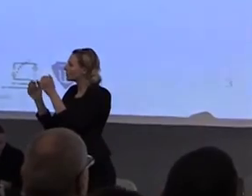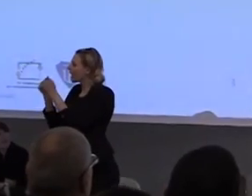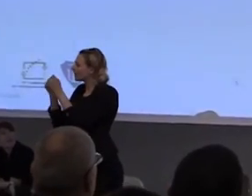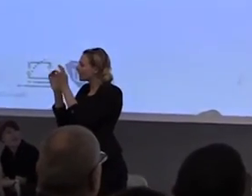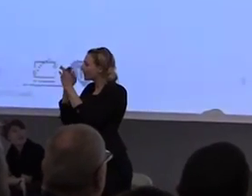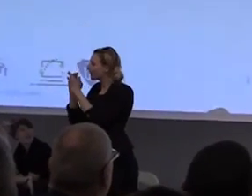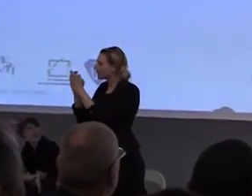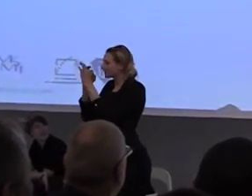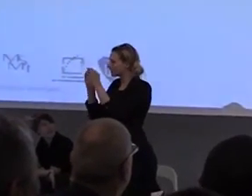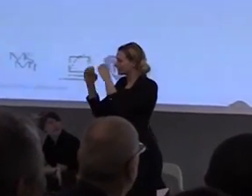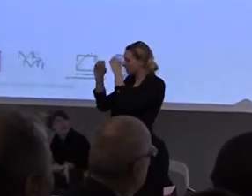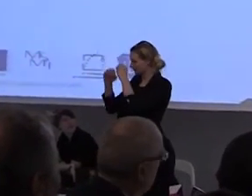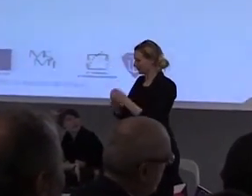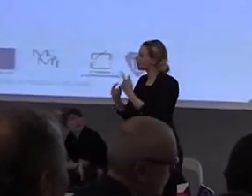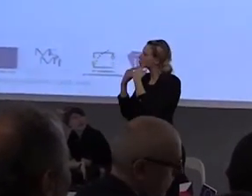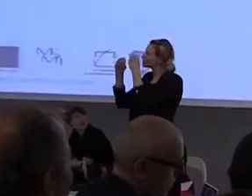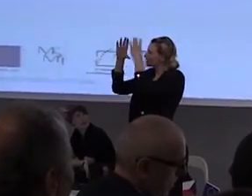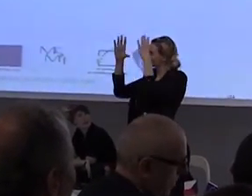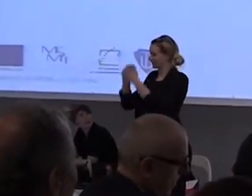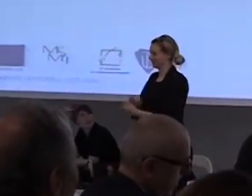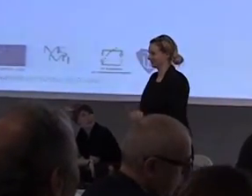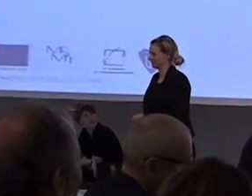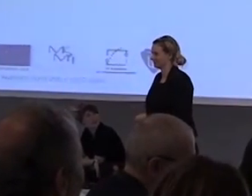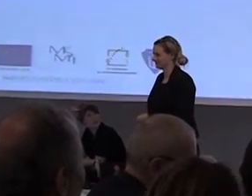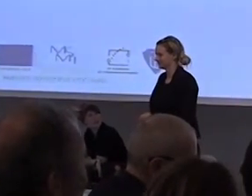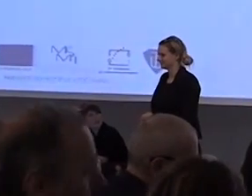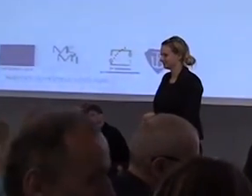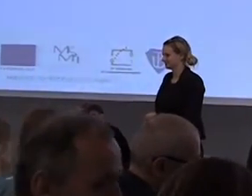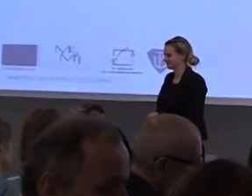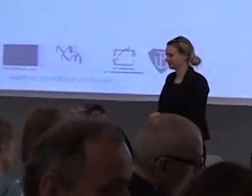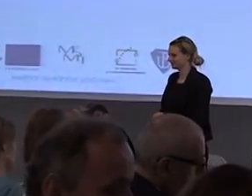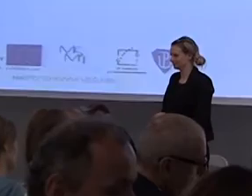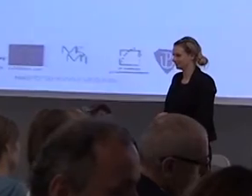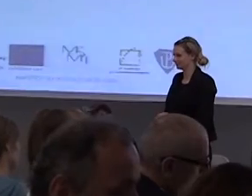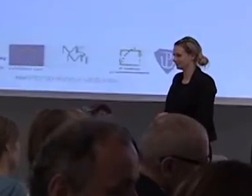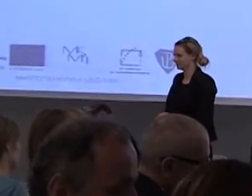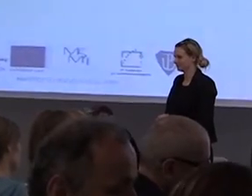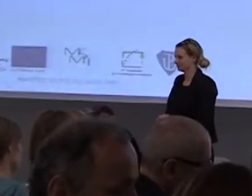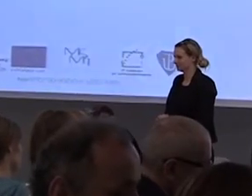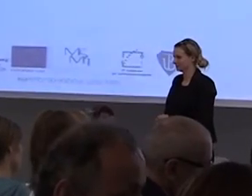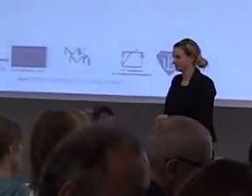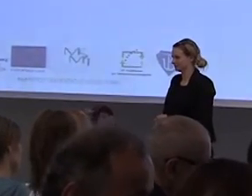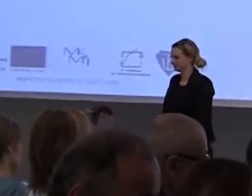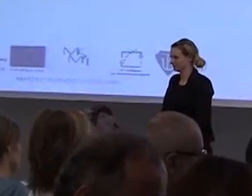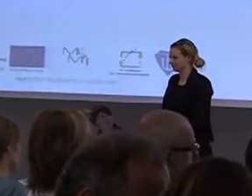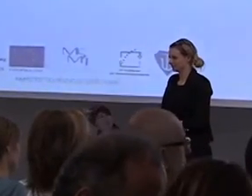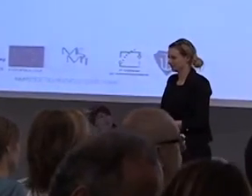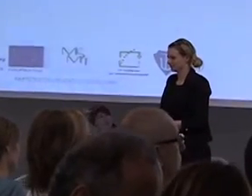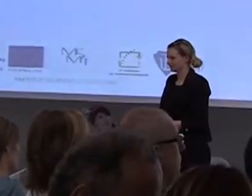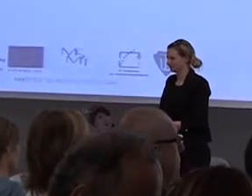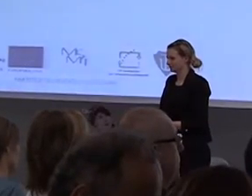come from our own worldview. We form our own worldview on the basis of our background and our